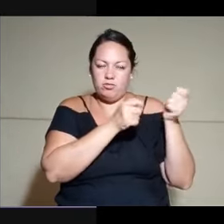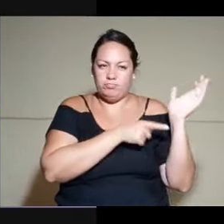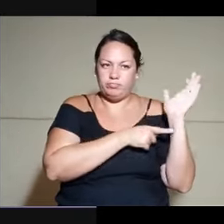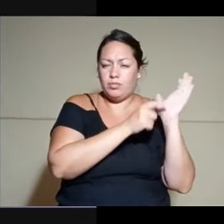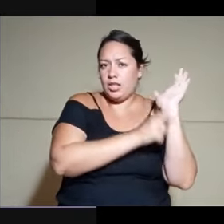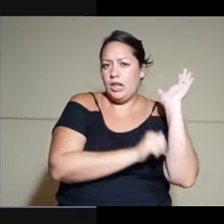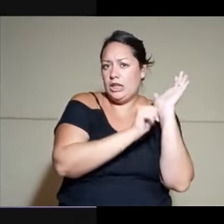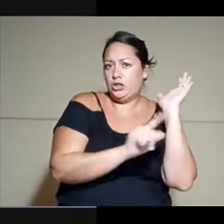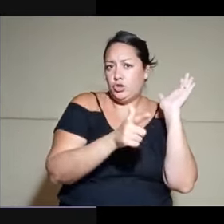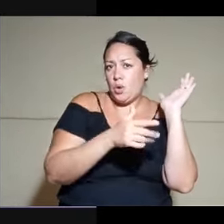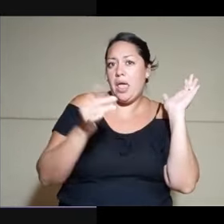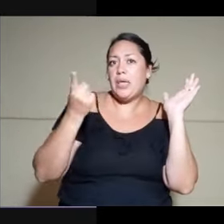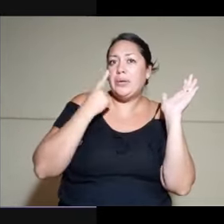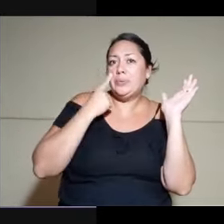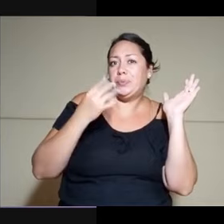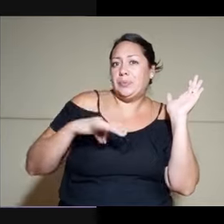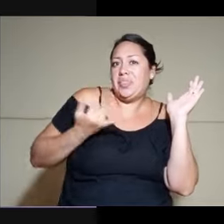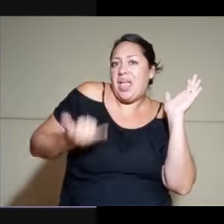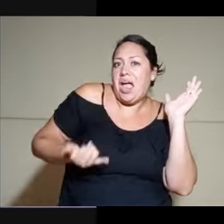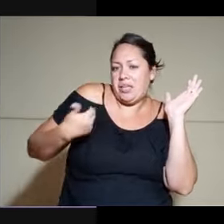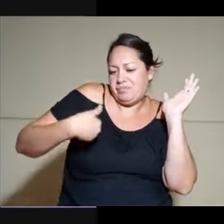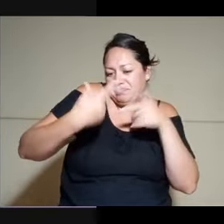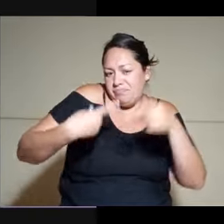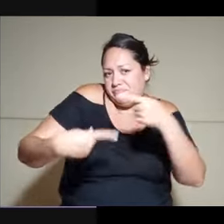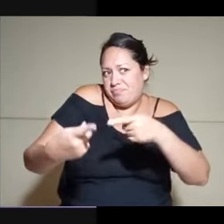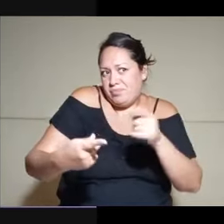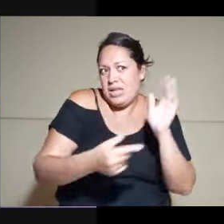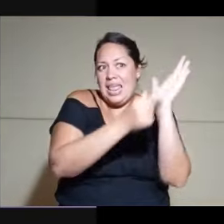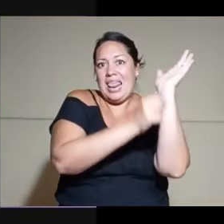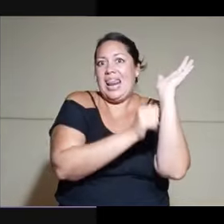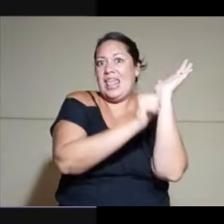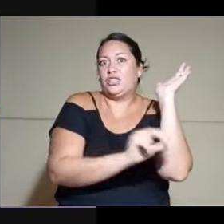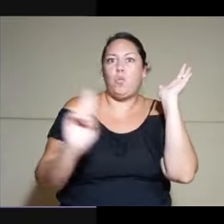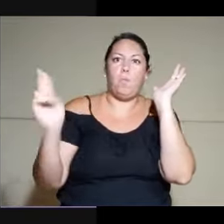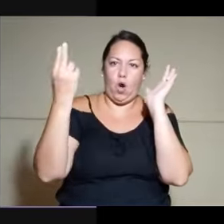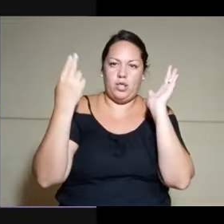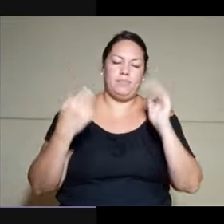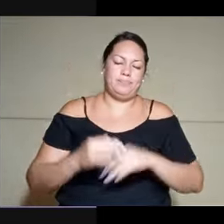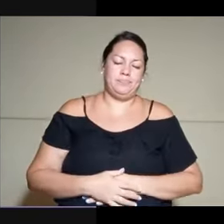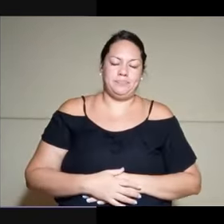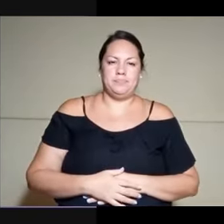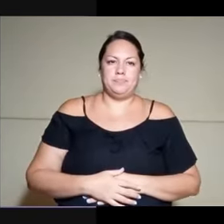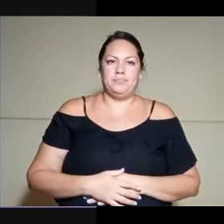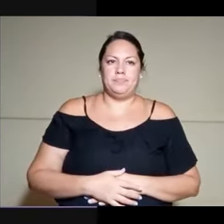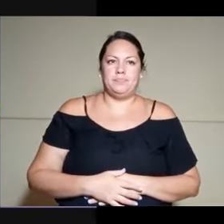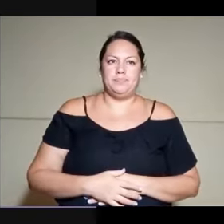del cardiovascular, lo maneja el tronco encefálico. Mientras no haya lesión del tronco, la persona